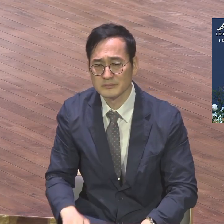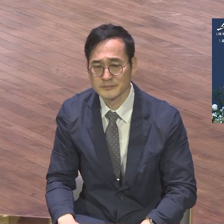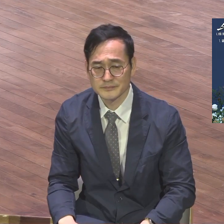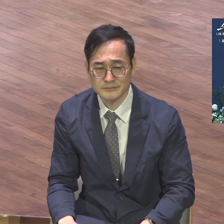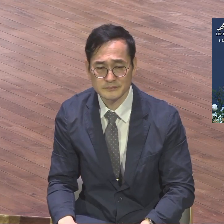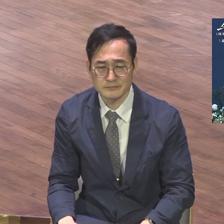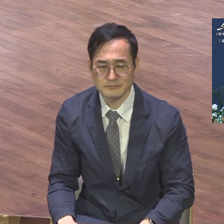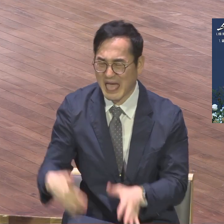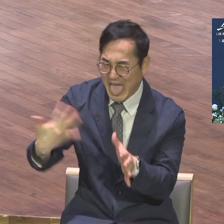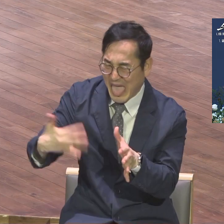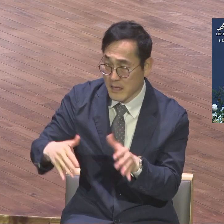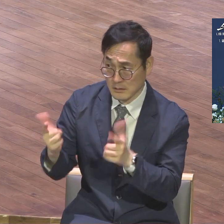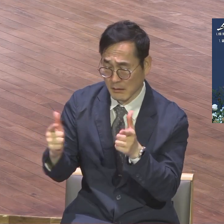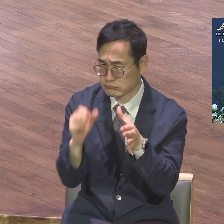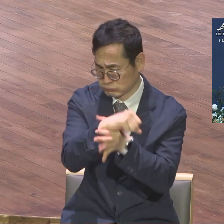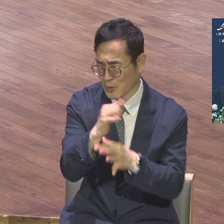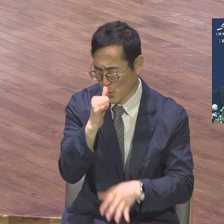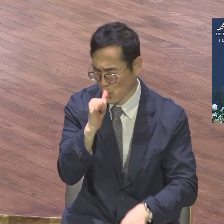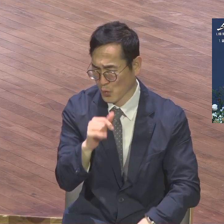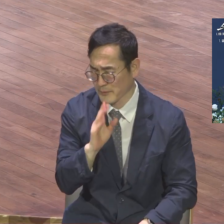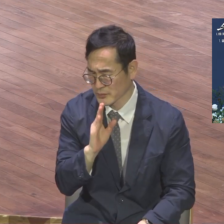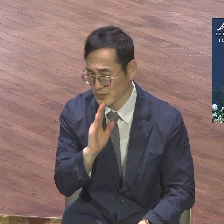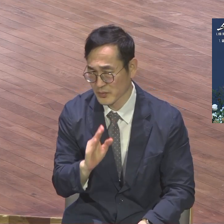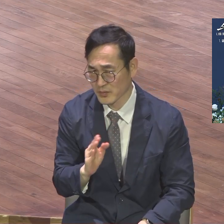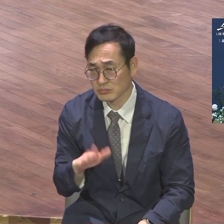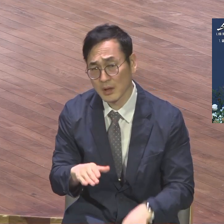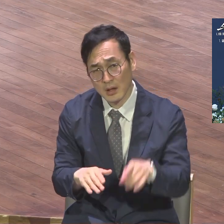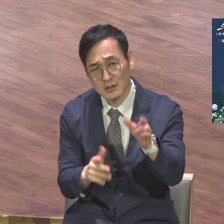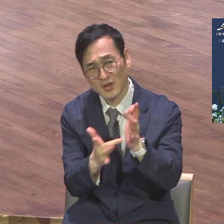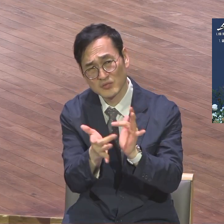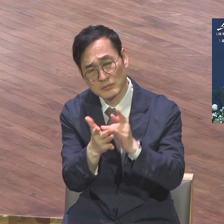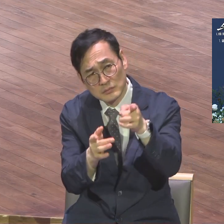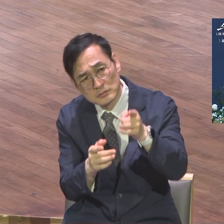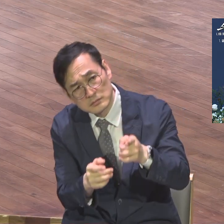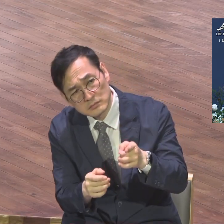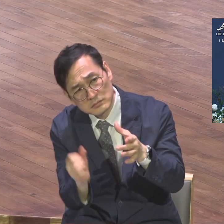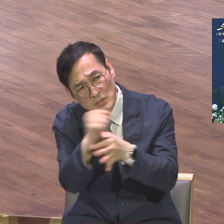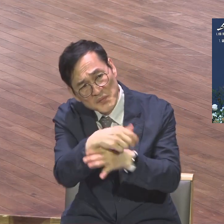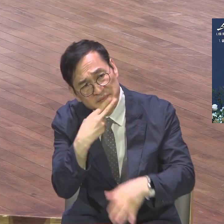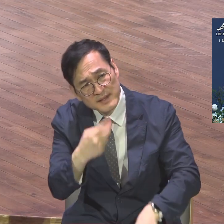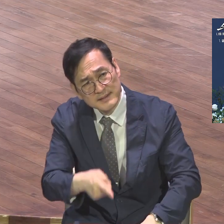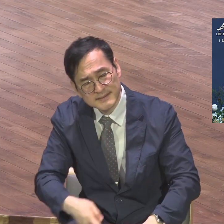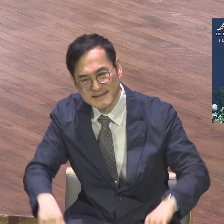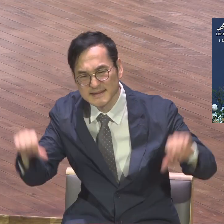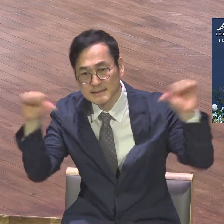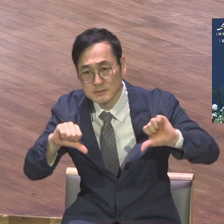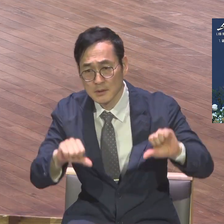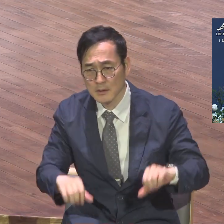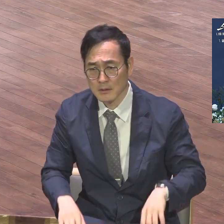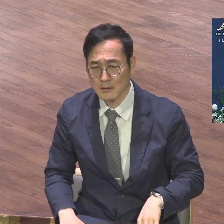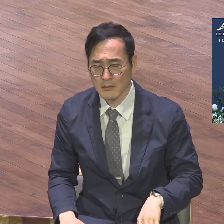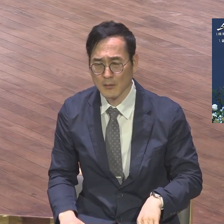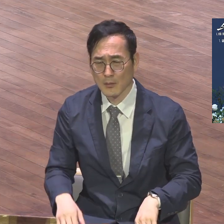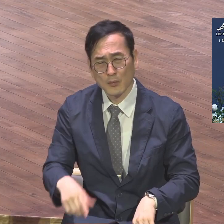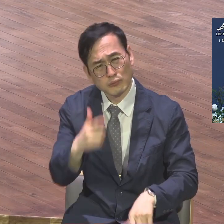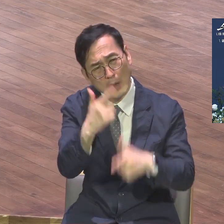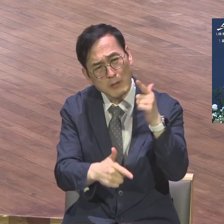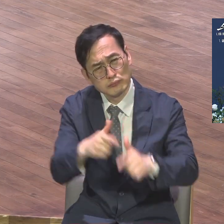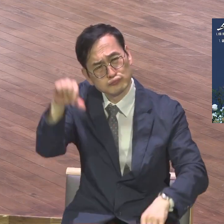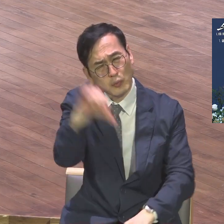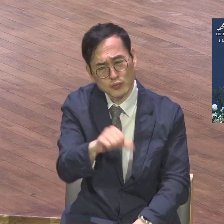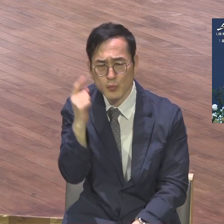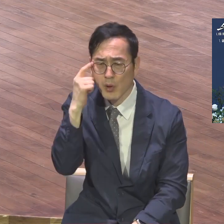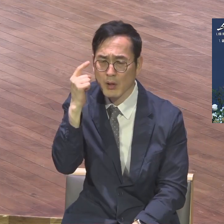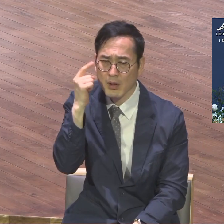그렇더라도 예수님께서 굳이 무화과 나무를 저주하실 필요까지 있었겠는가? 이 점이 또 궁금하죠.